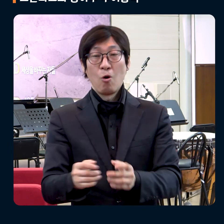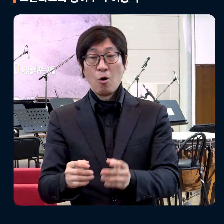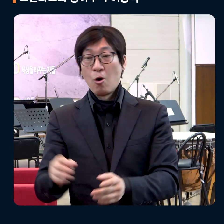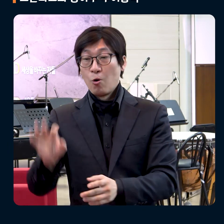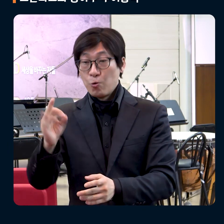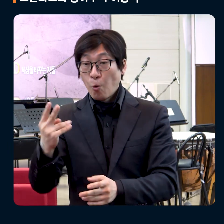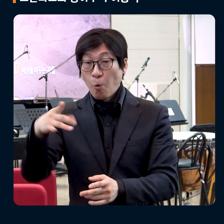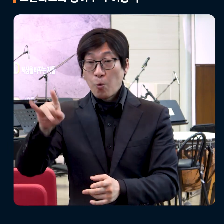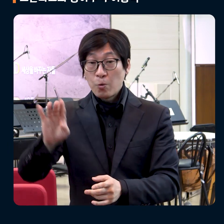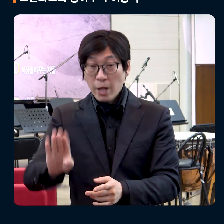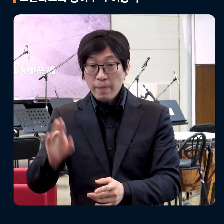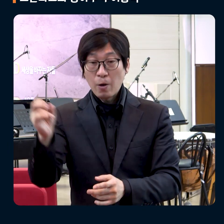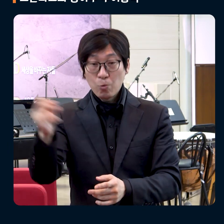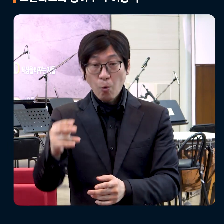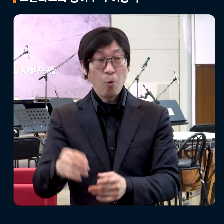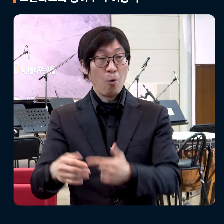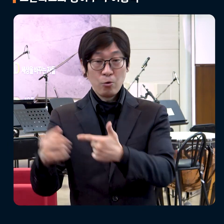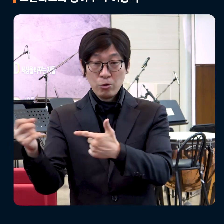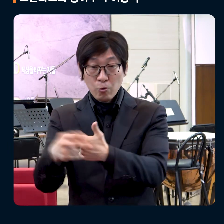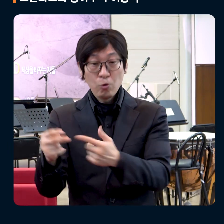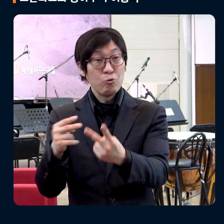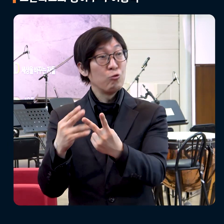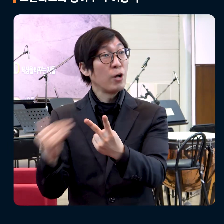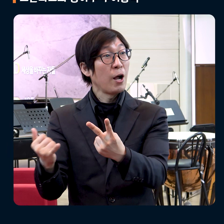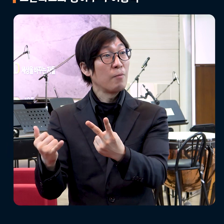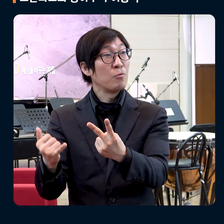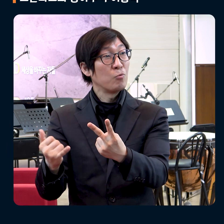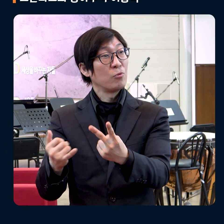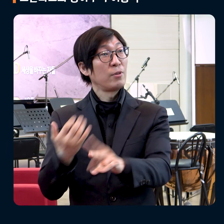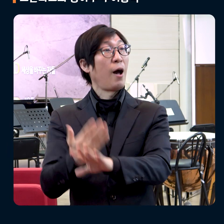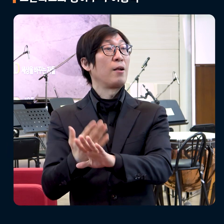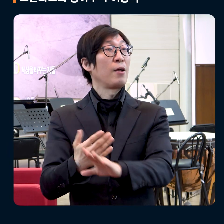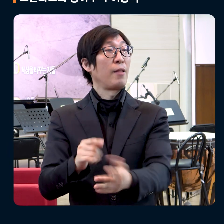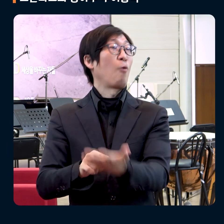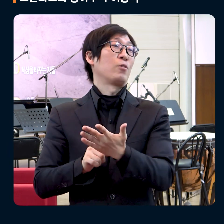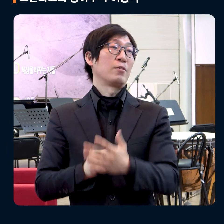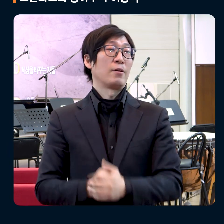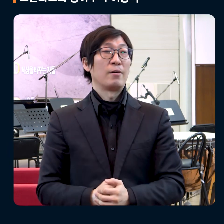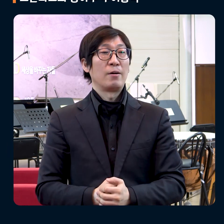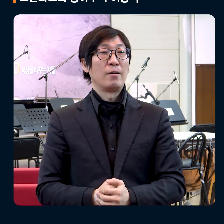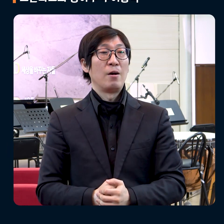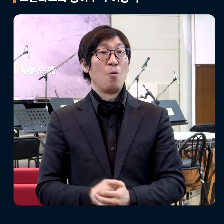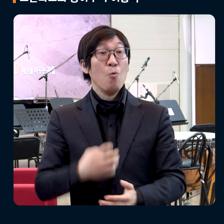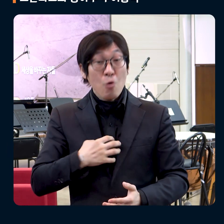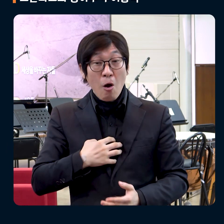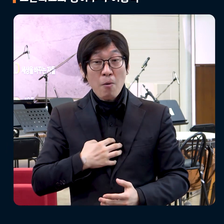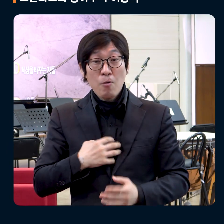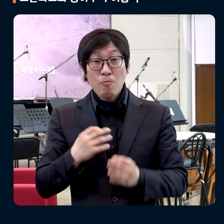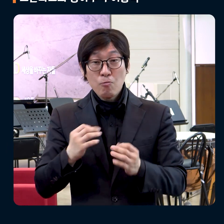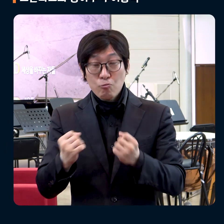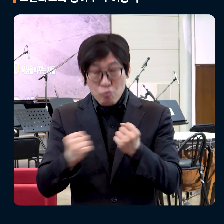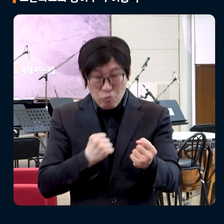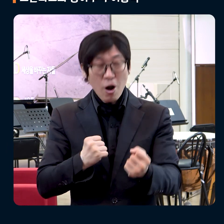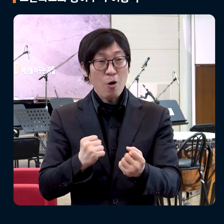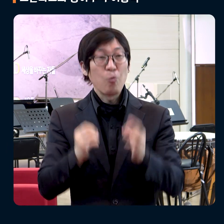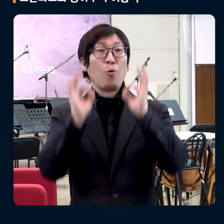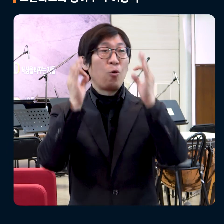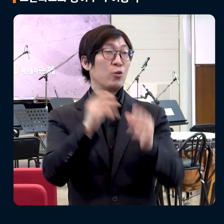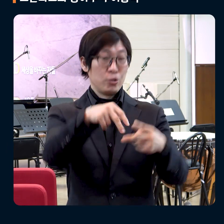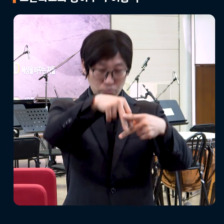정반대로 숨겨졌으나 지금 등장하는 제자의 모습으로 딱 나온 겁니다. 위험을 무릅쓰고요.